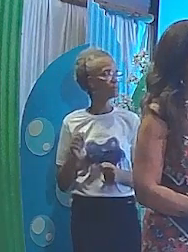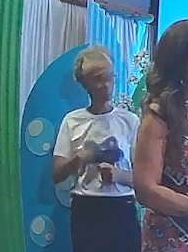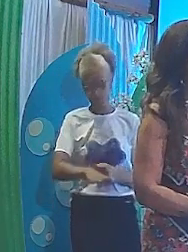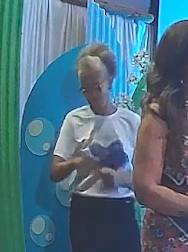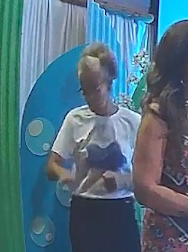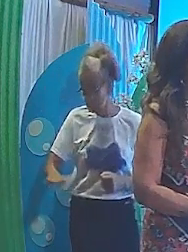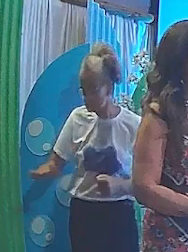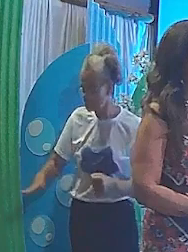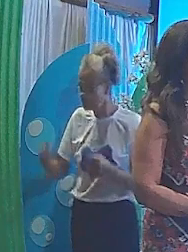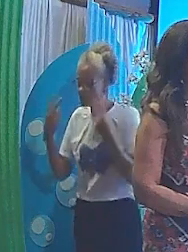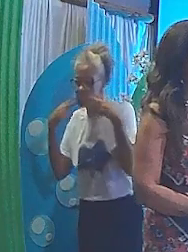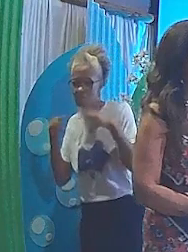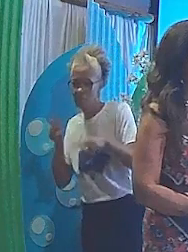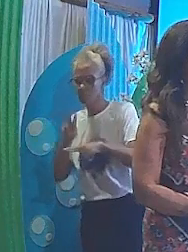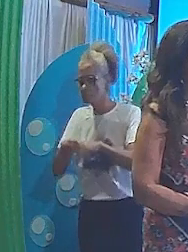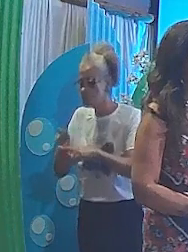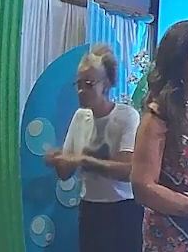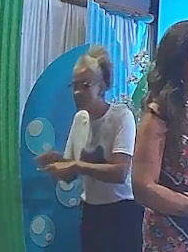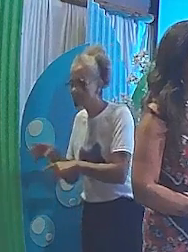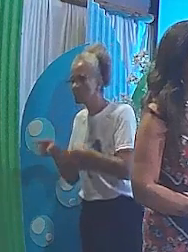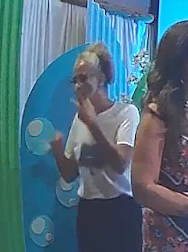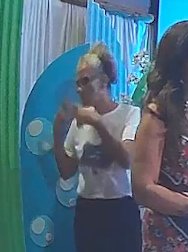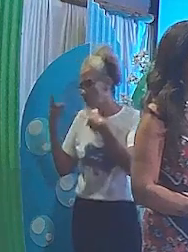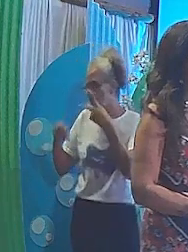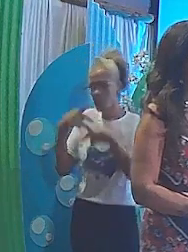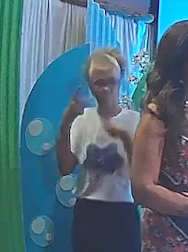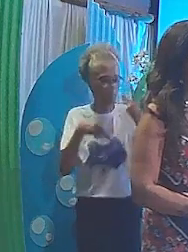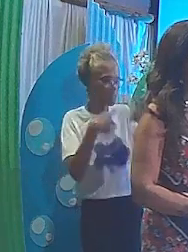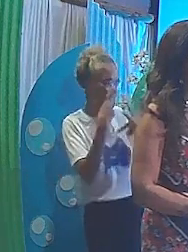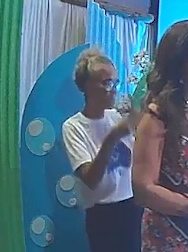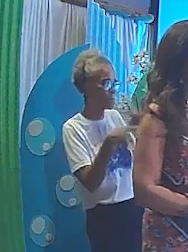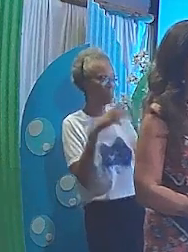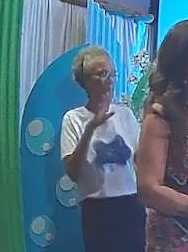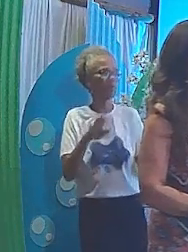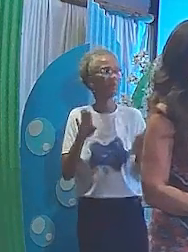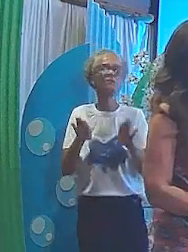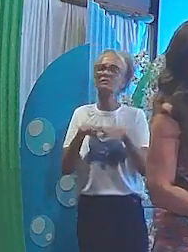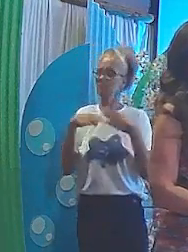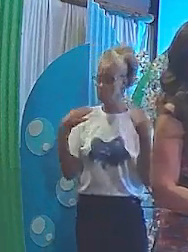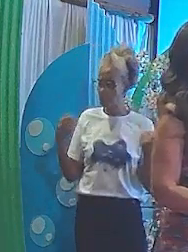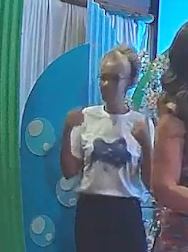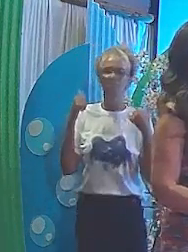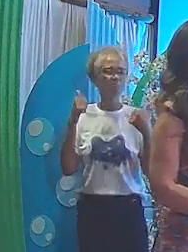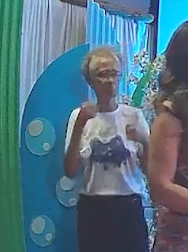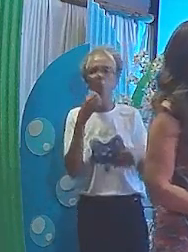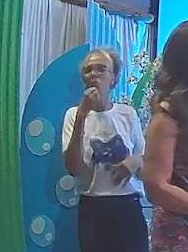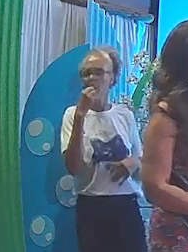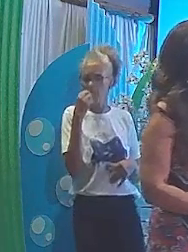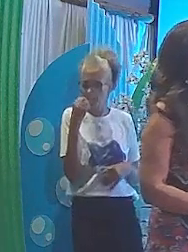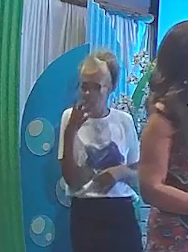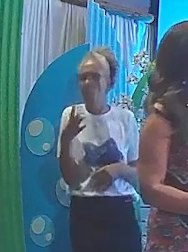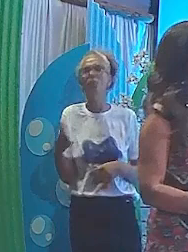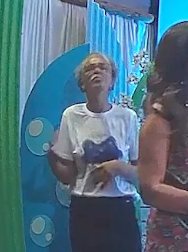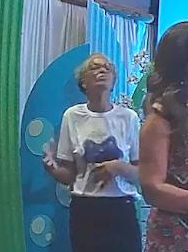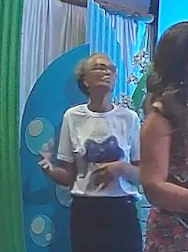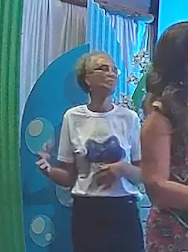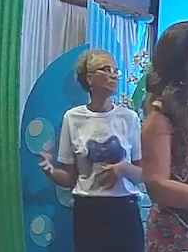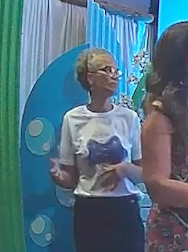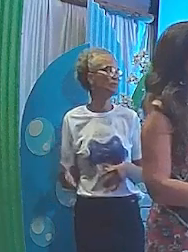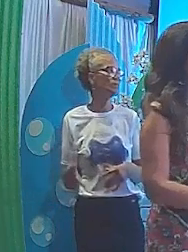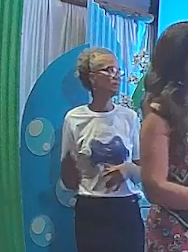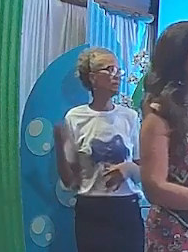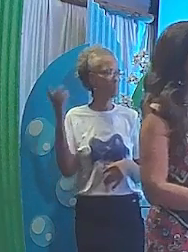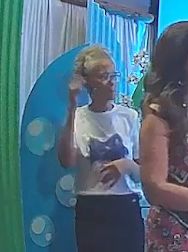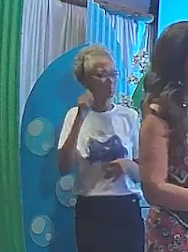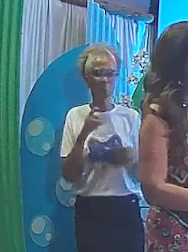criançada ali participando, né, das entrevistas e dos diálogos, num momento que a gente vive muito uma